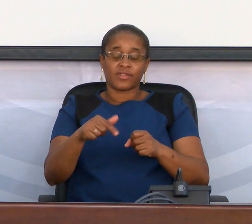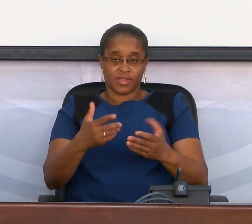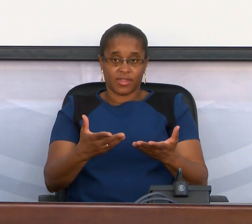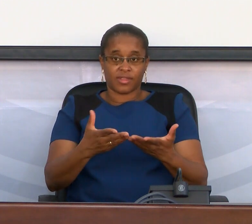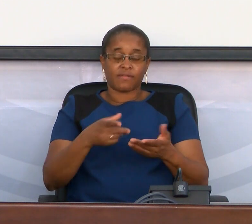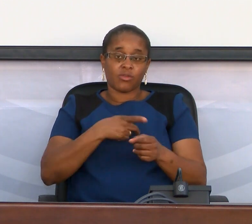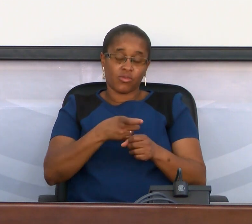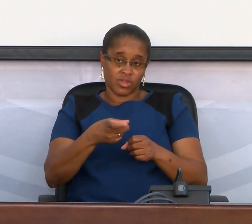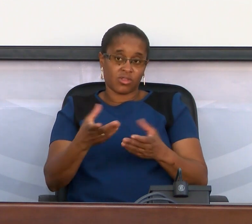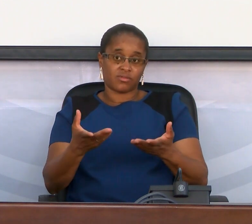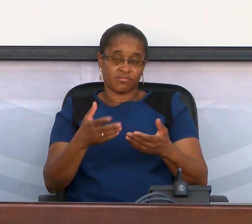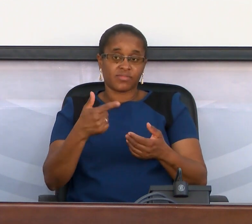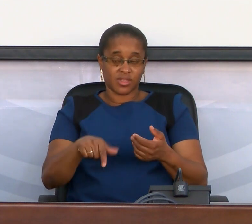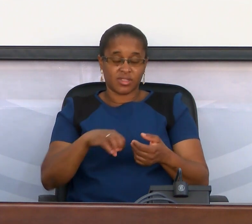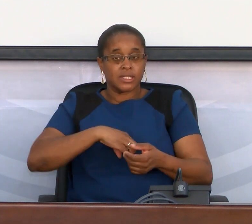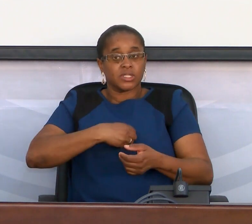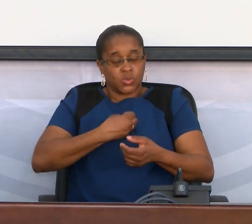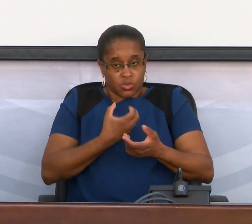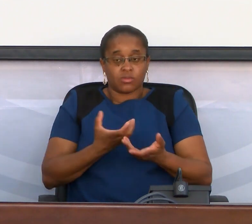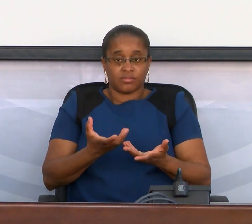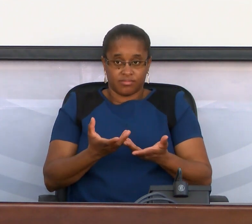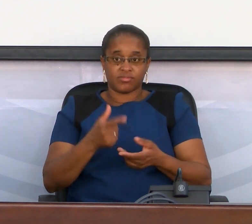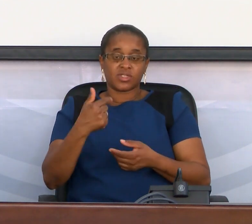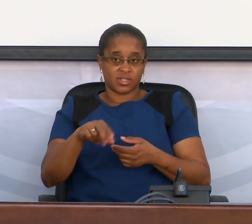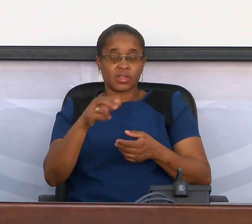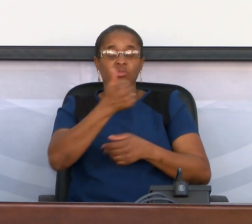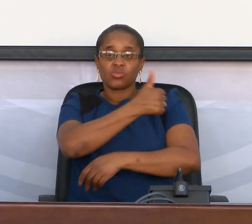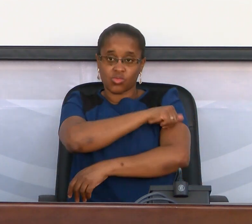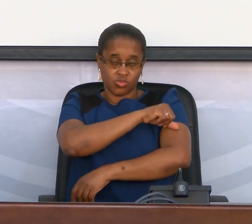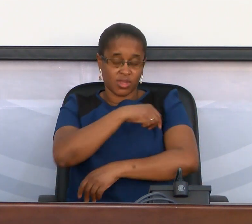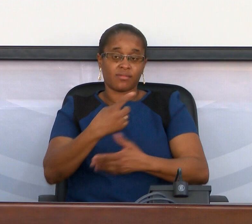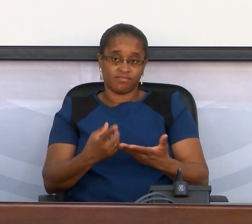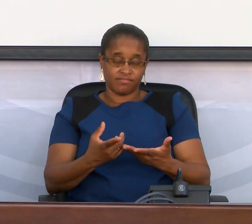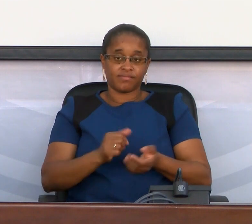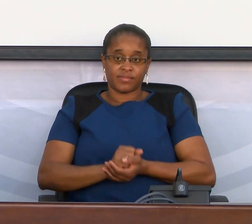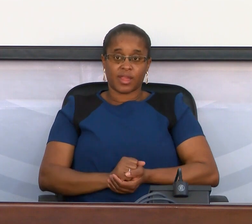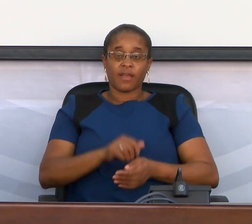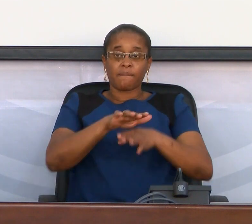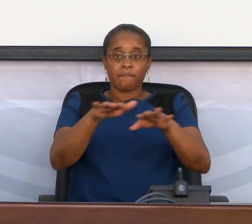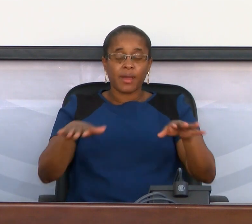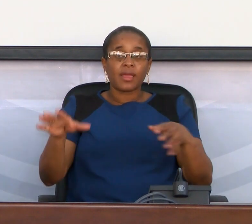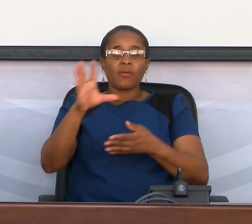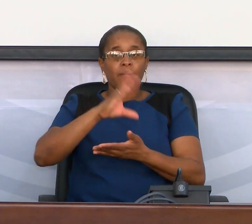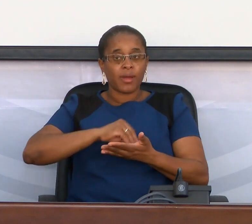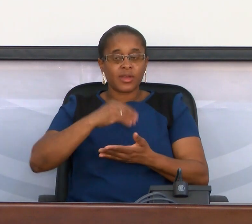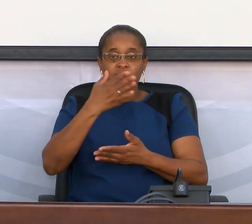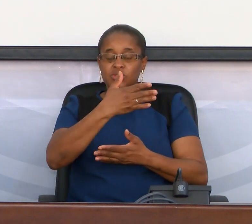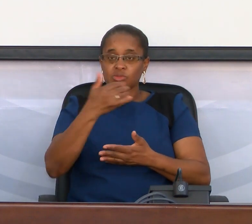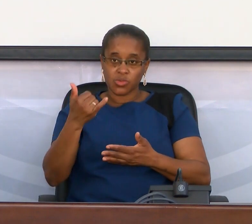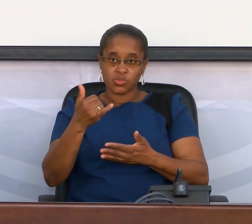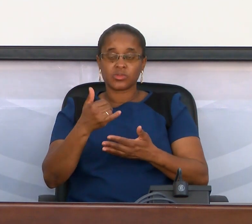com Covid-19, porque tem sintomas, está internado. Praia, com mais 12